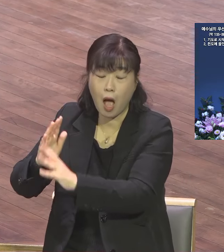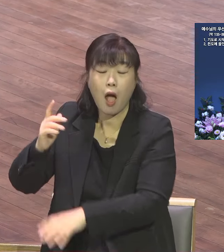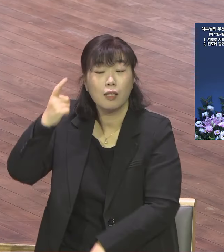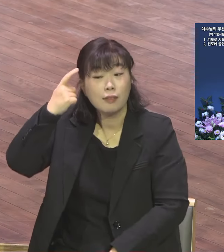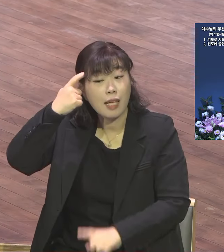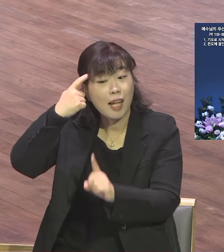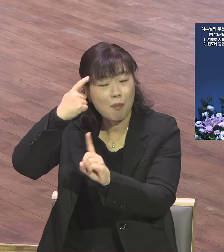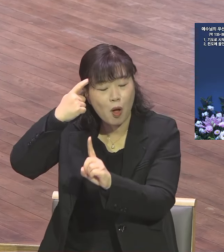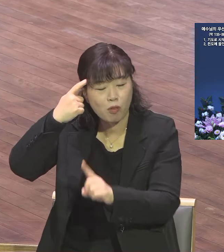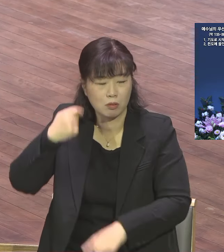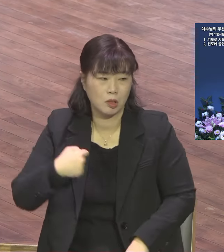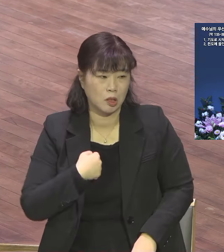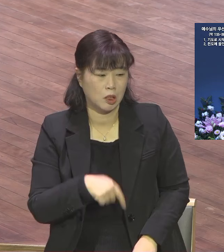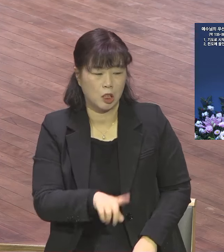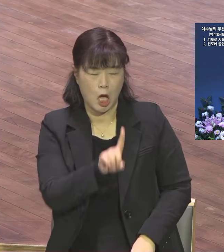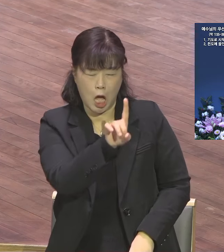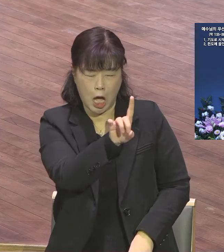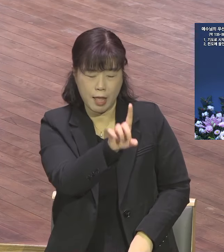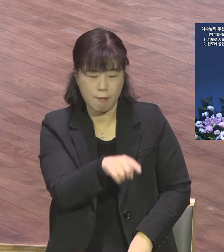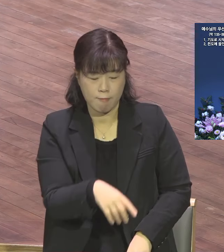예수님께서 기적을 행해달라고.